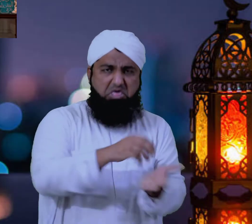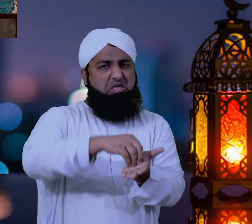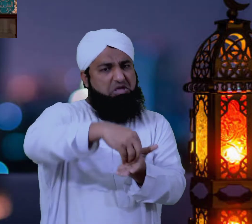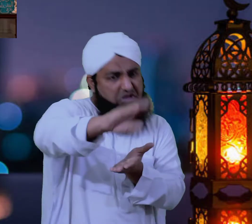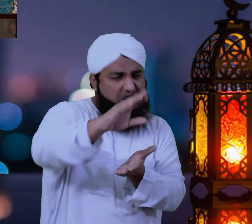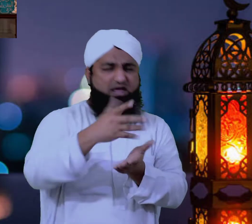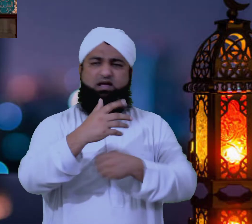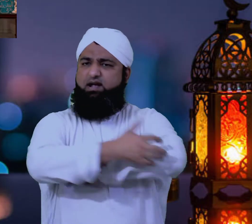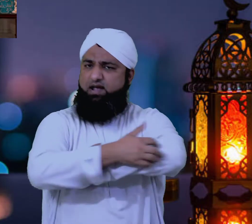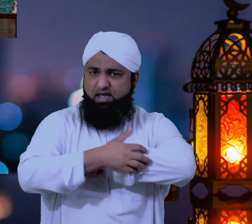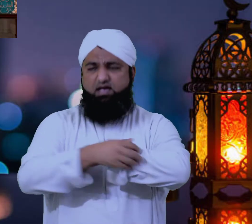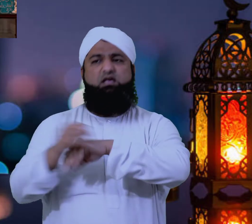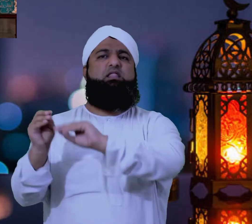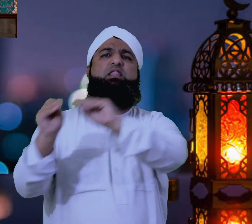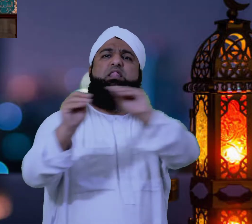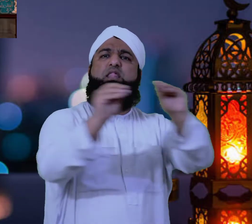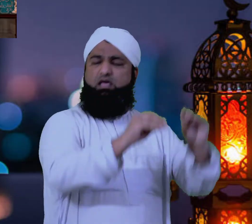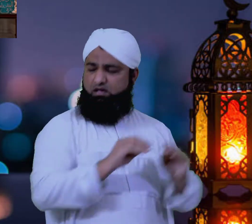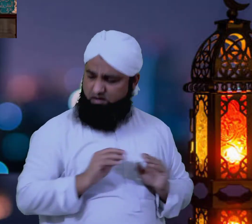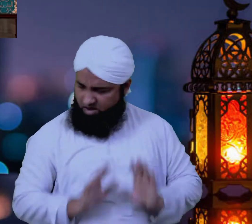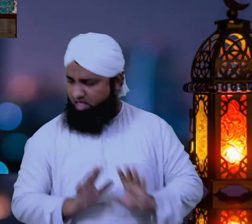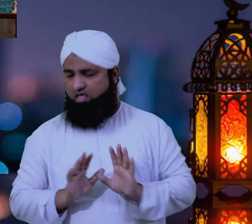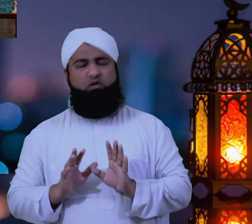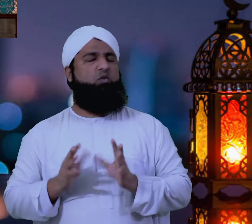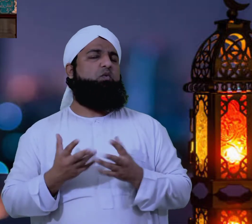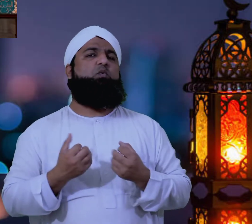لیے بہت سارا مال خرچ کر دیں،